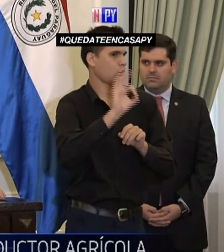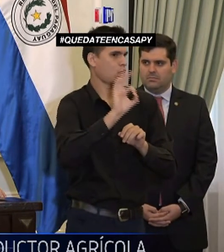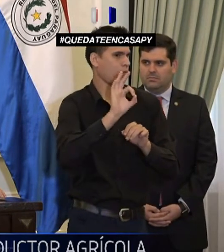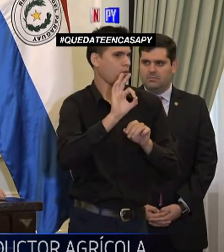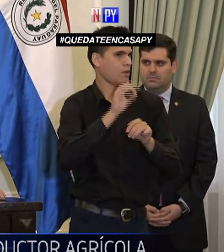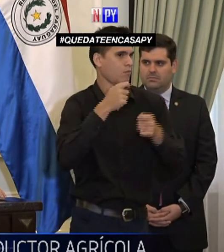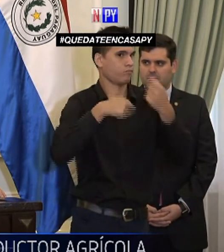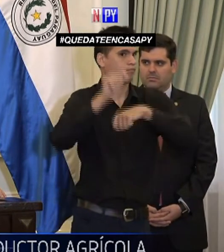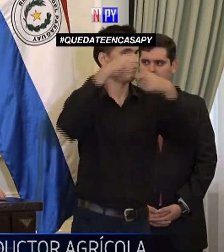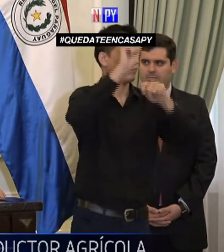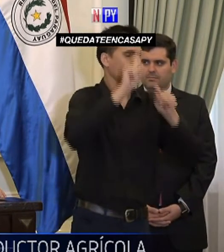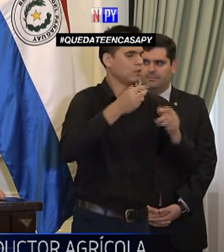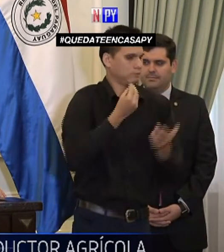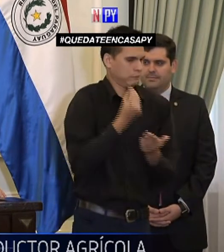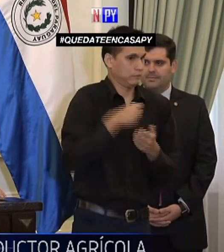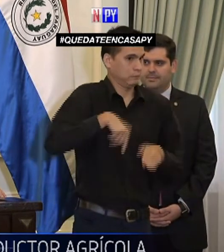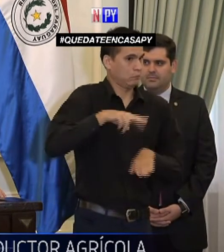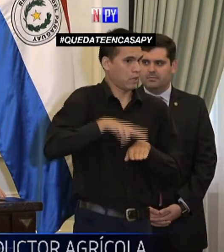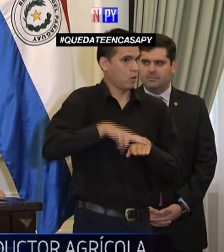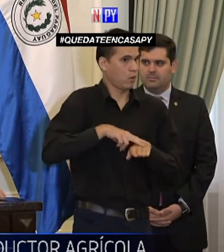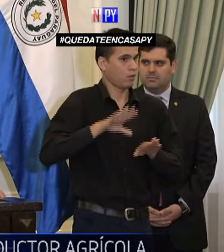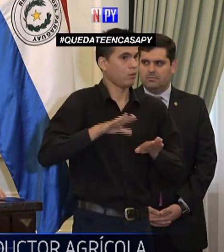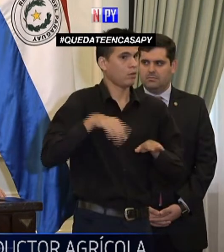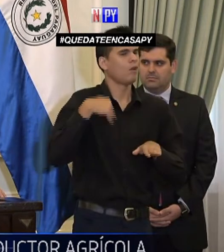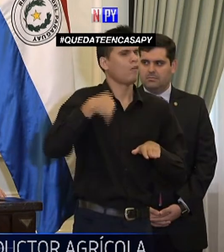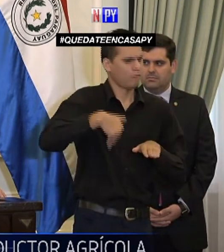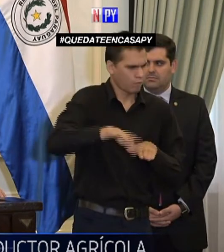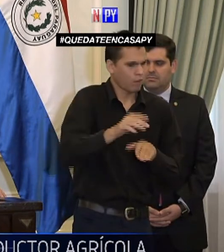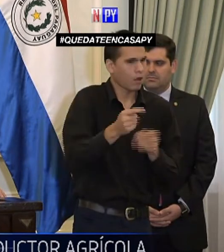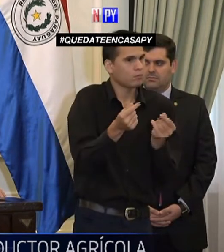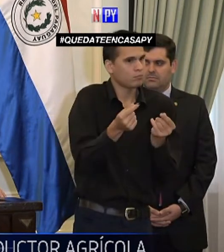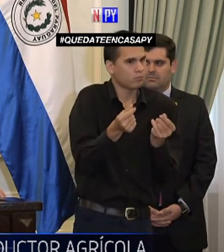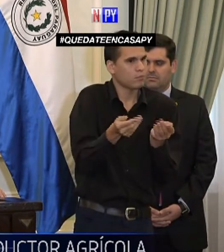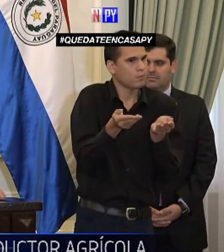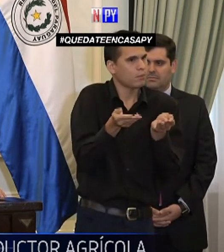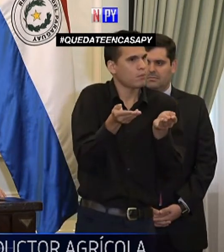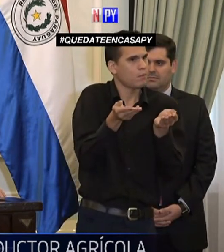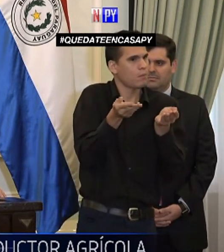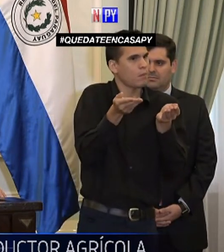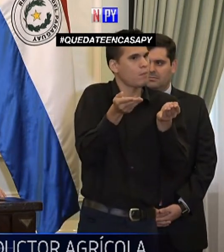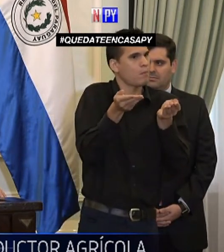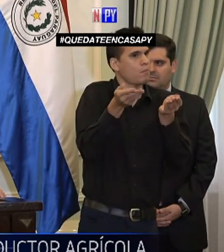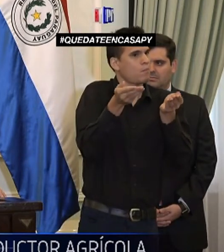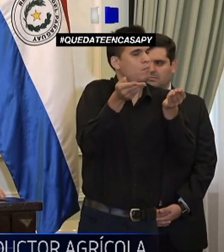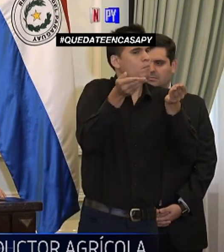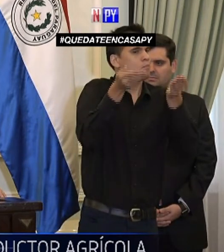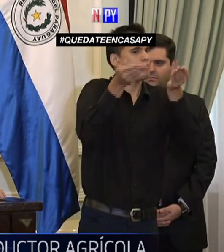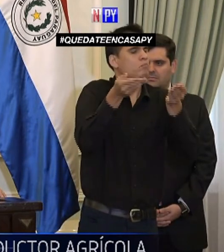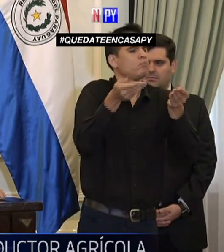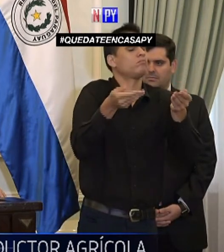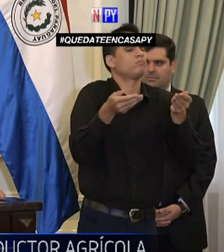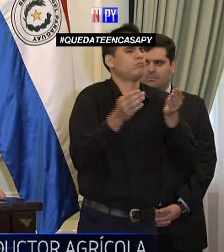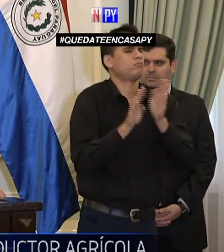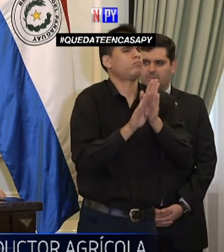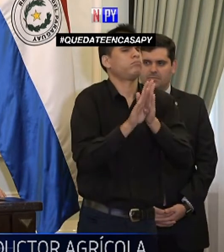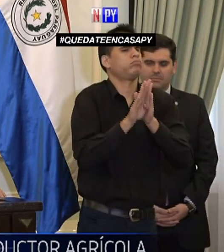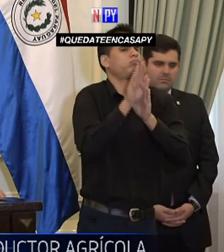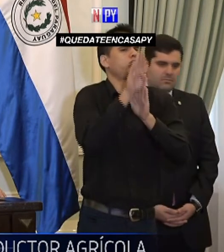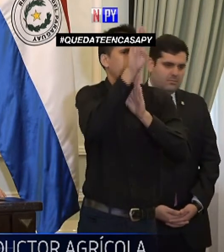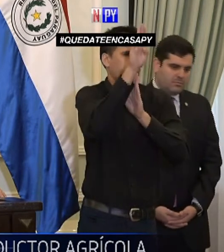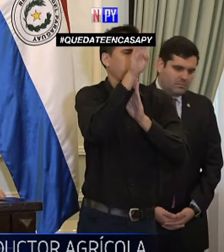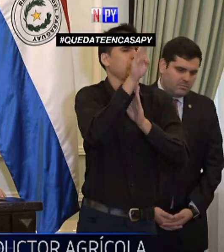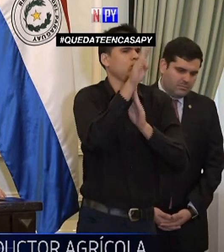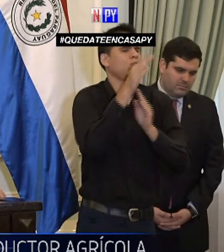país, y en el momento que los precios mejoren, que van a mejorar, se va a comercializar. Entonces, vamos a tener un balance positivo